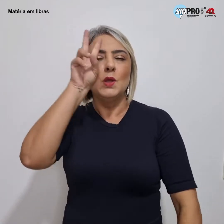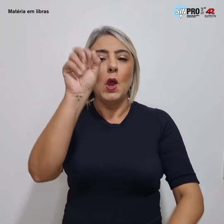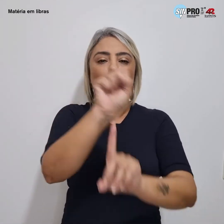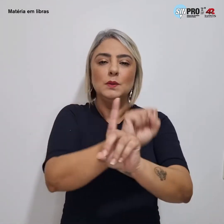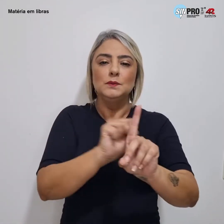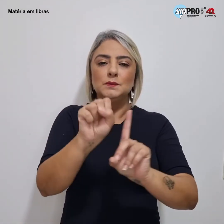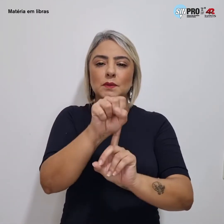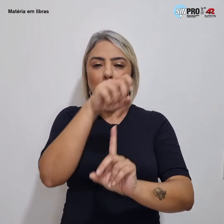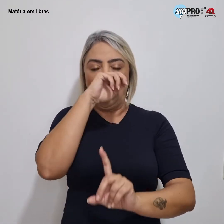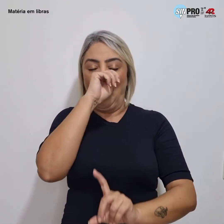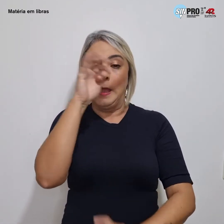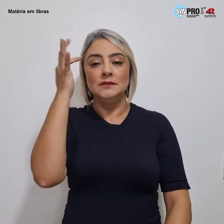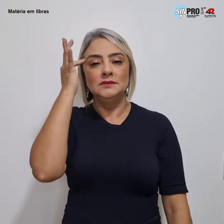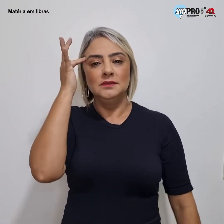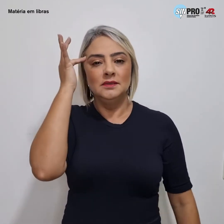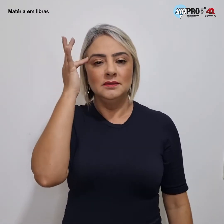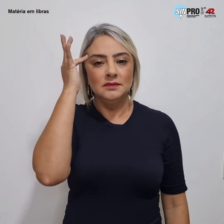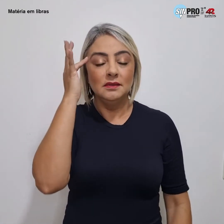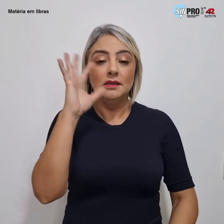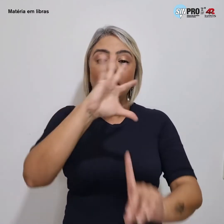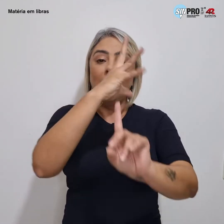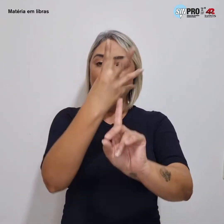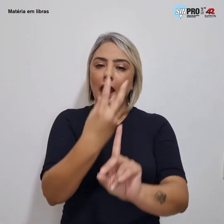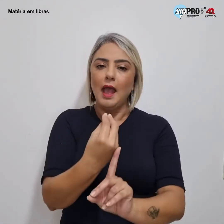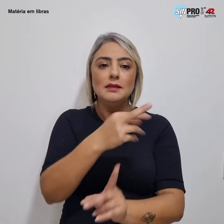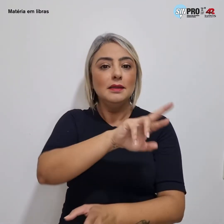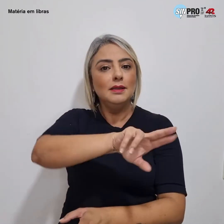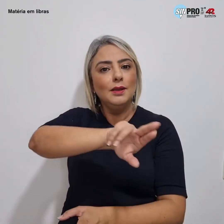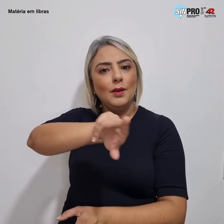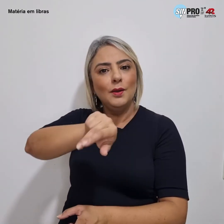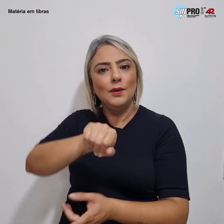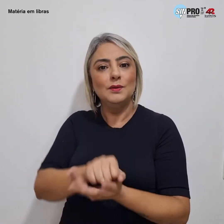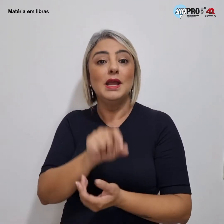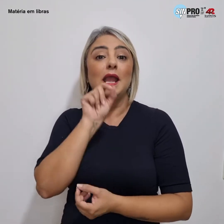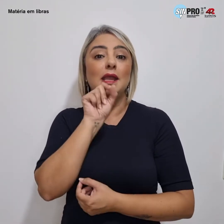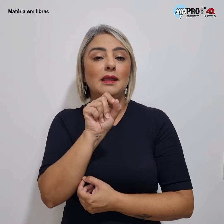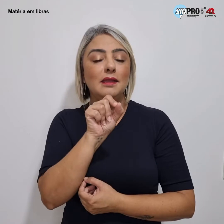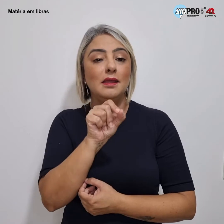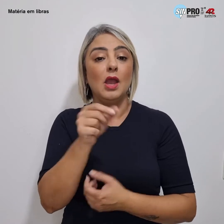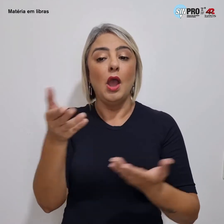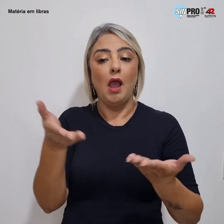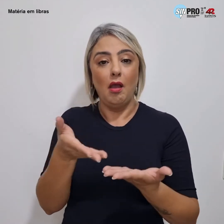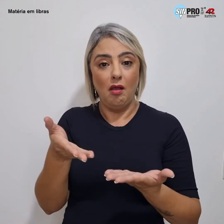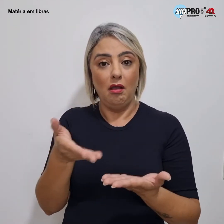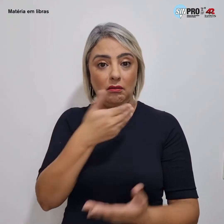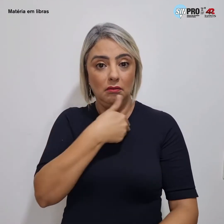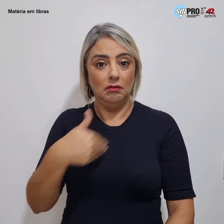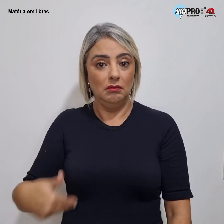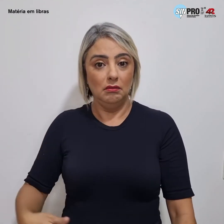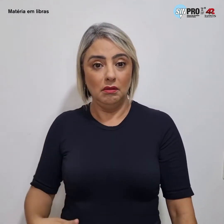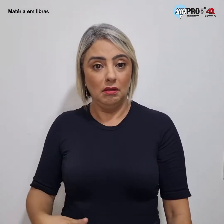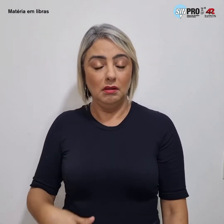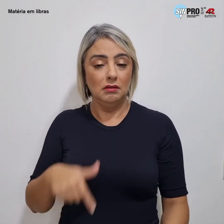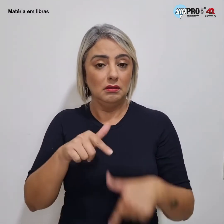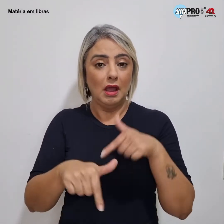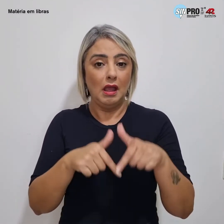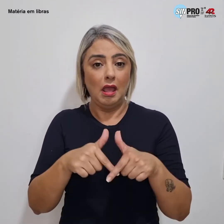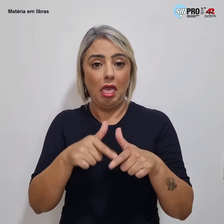história, sociologia, filosofia, artes, entre outras, que o atual governo